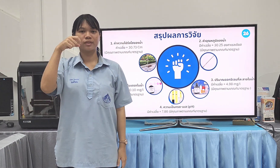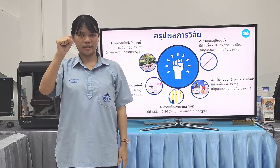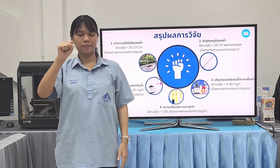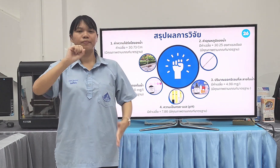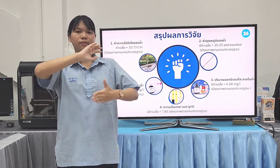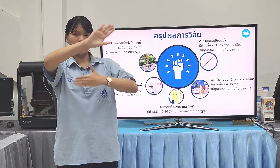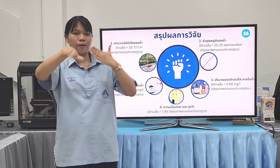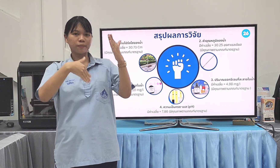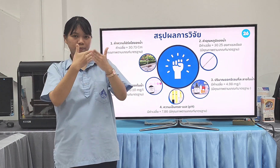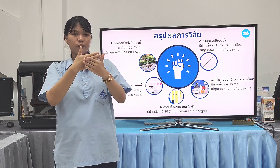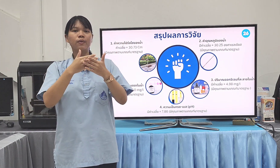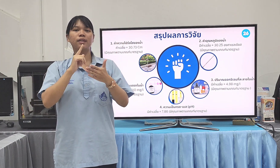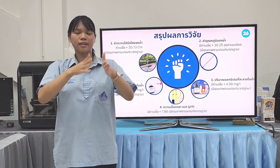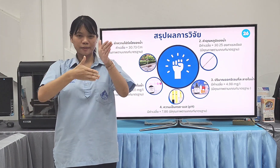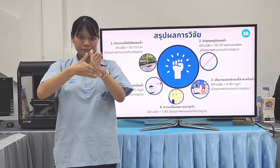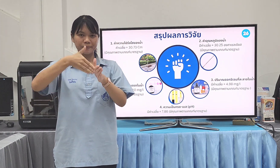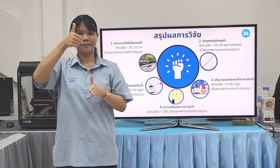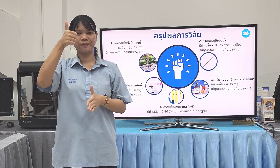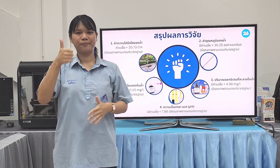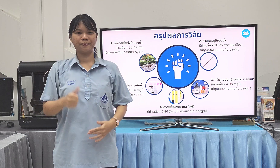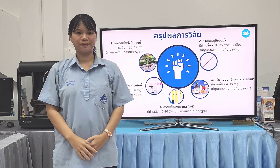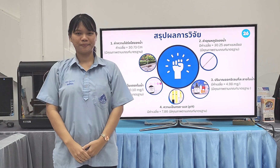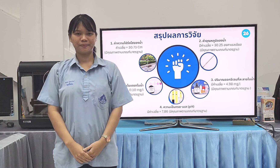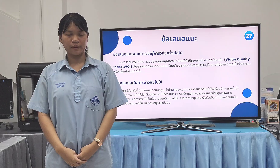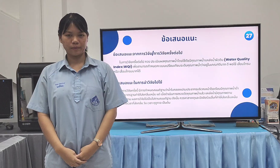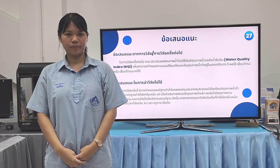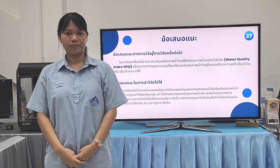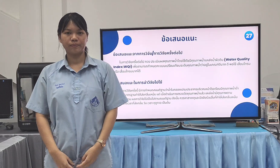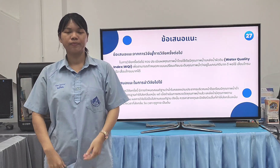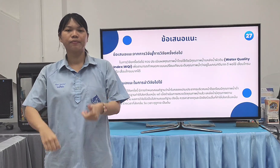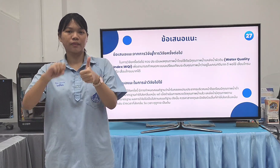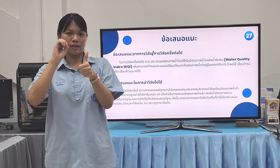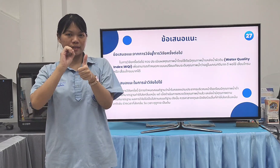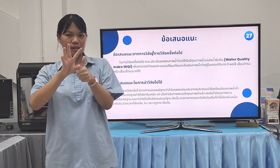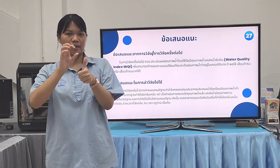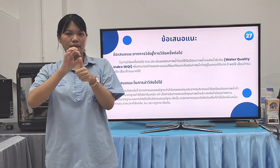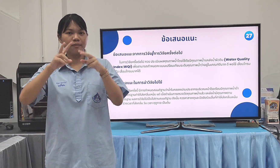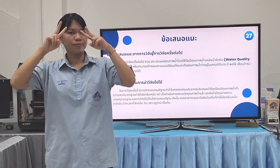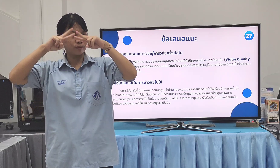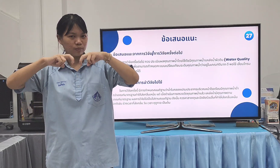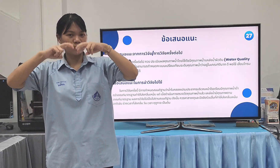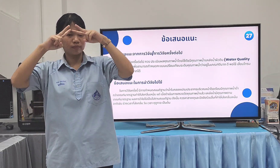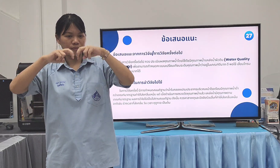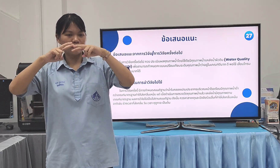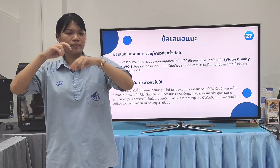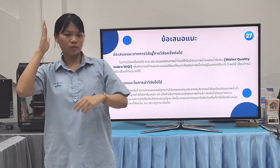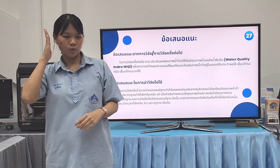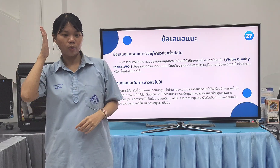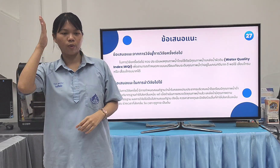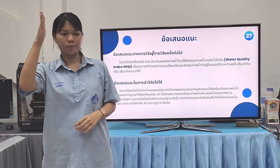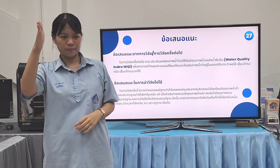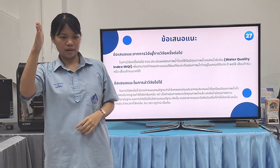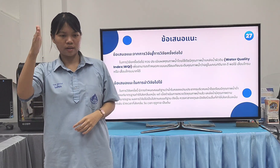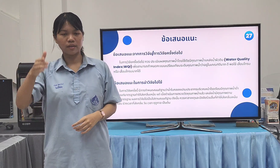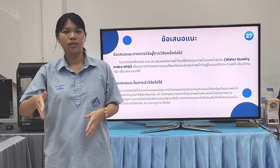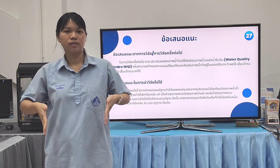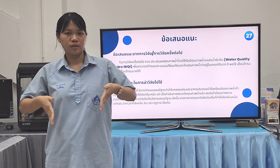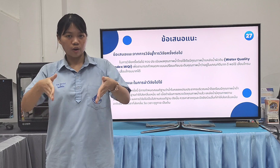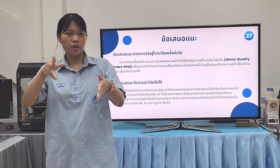ต่อลิตรซึ่งทั้งหมดคุณภาพตามเกณฑ์มาตรฐานข้อเสนอแนะจากการวิจัยและการวิจัยครั้งต่อไป